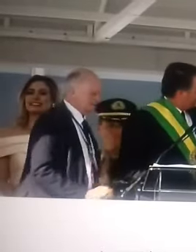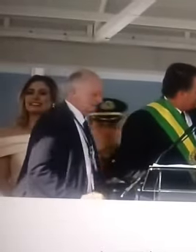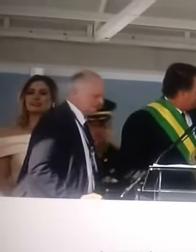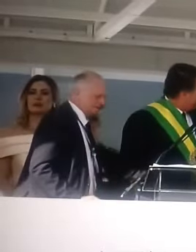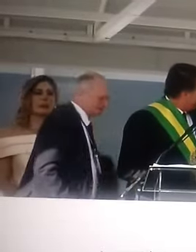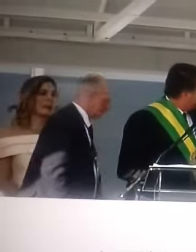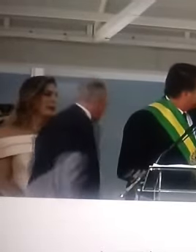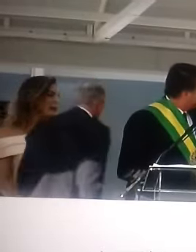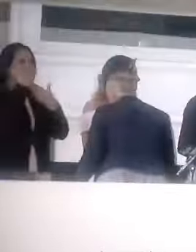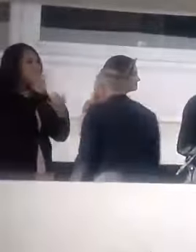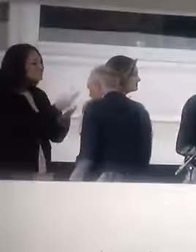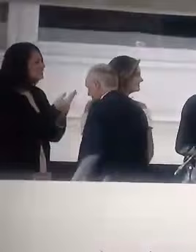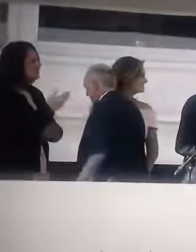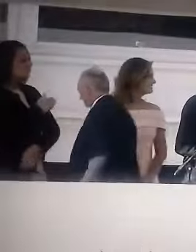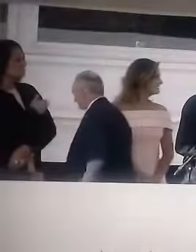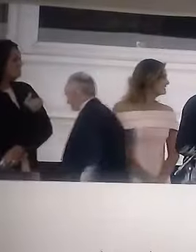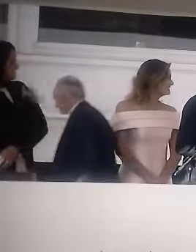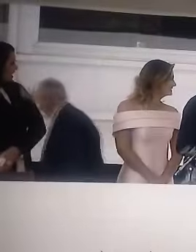do Conselho. Vamos ouvir.